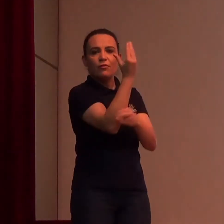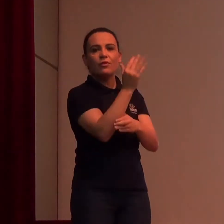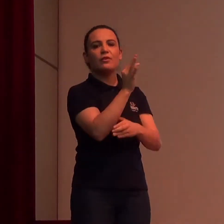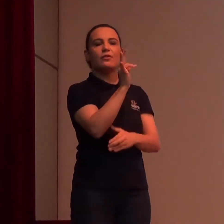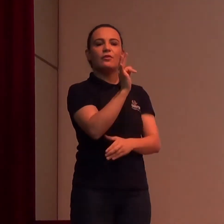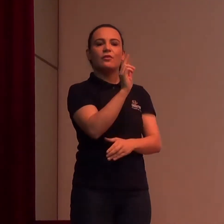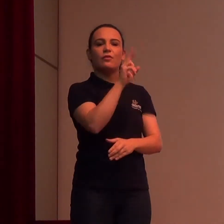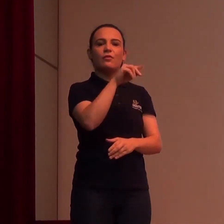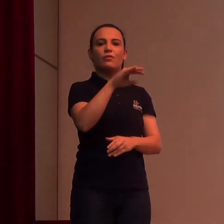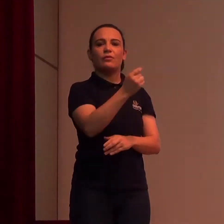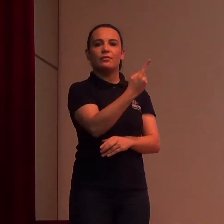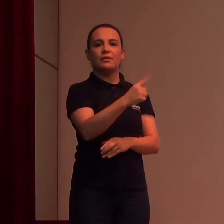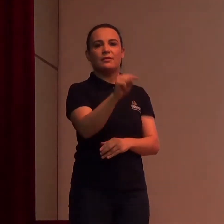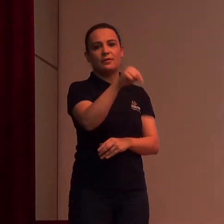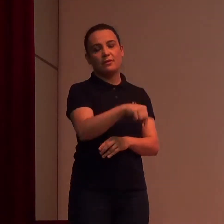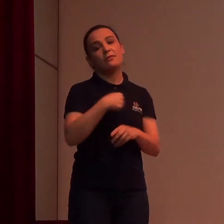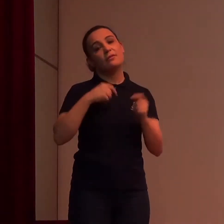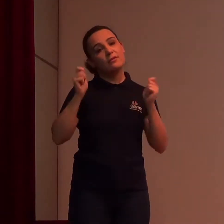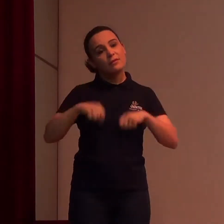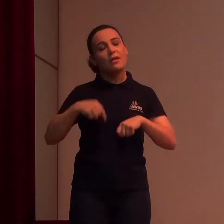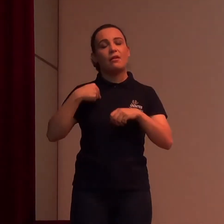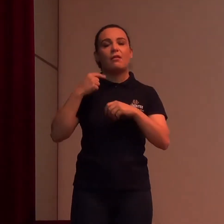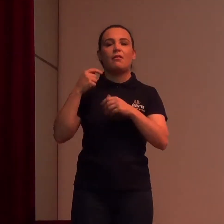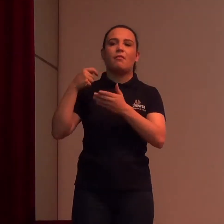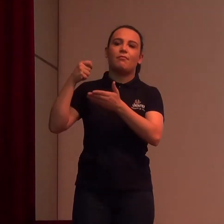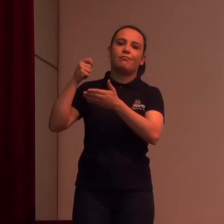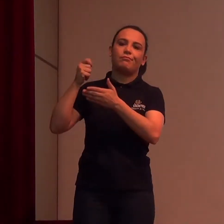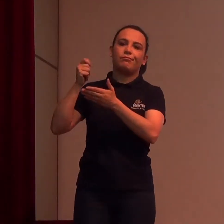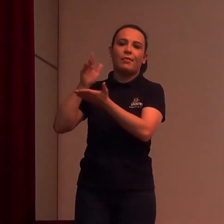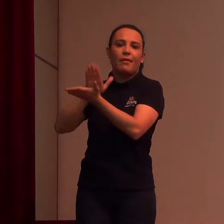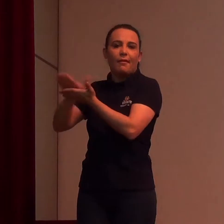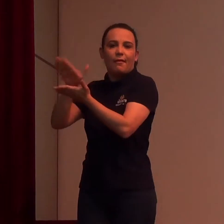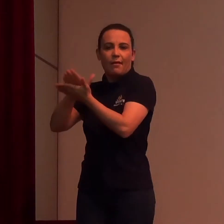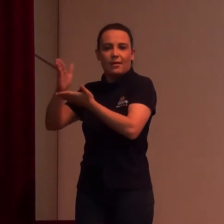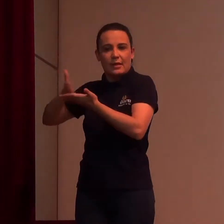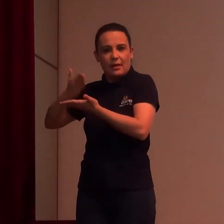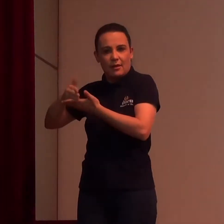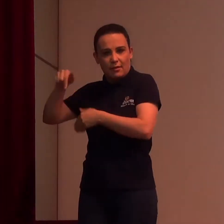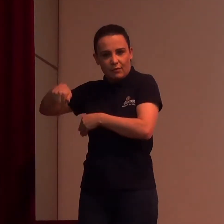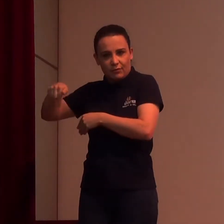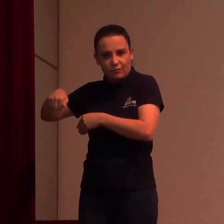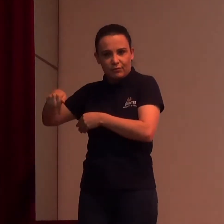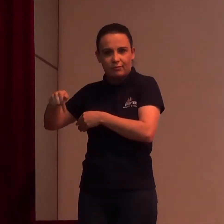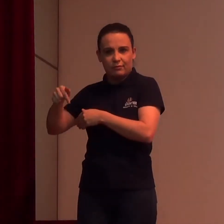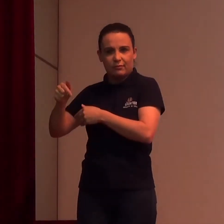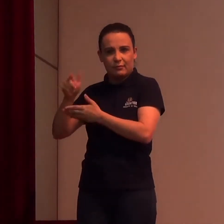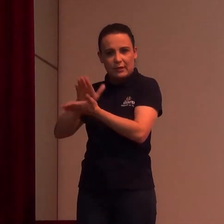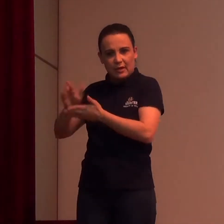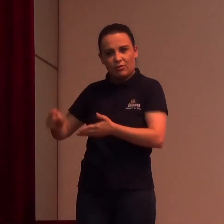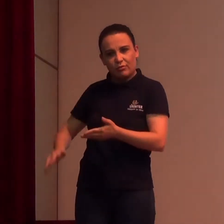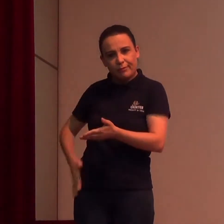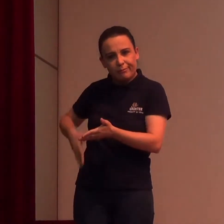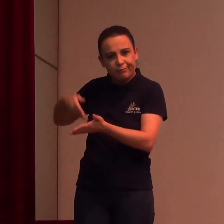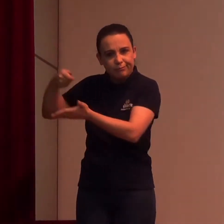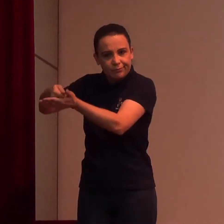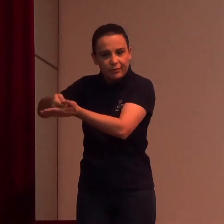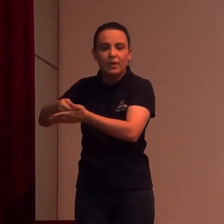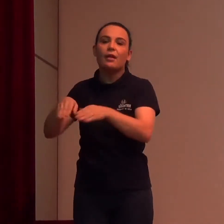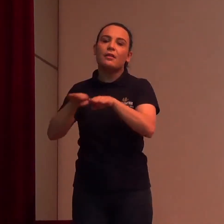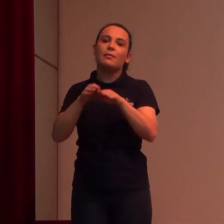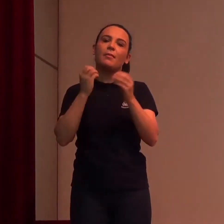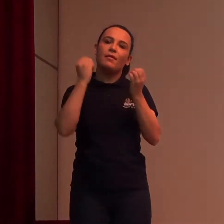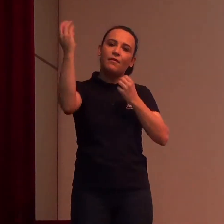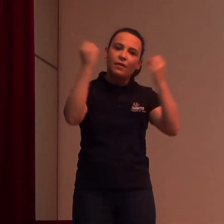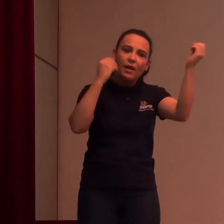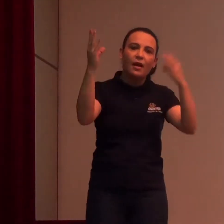consegue custear tanto a produção dos livros, né, quanto as viagens também da rede de leitura